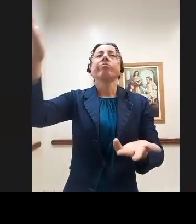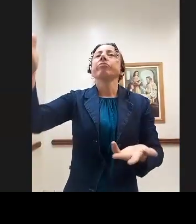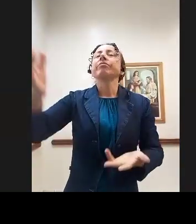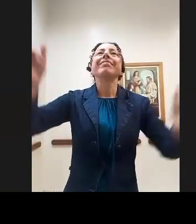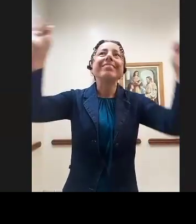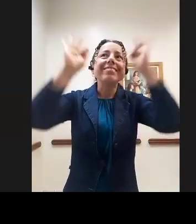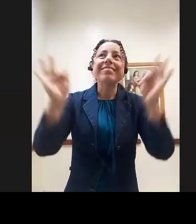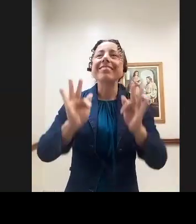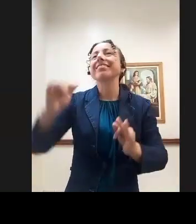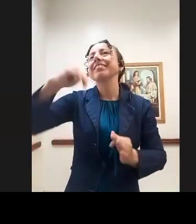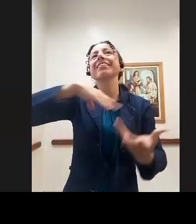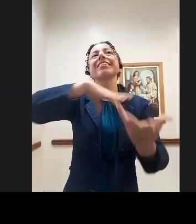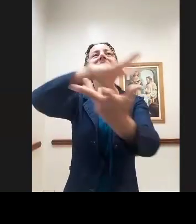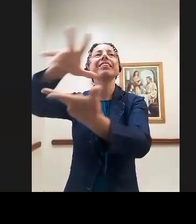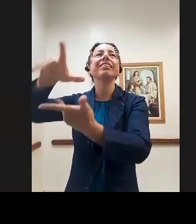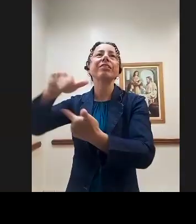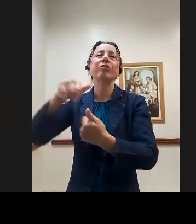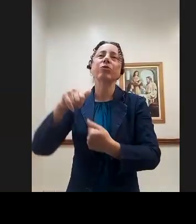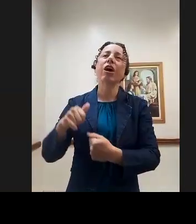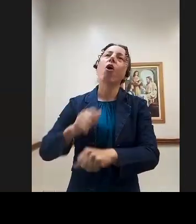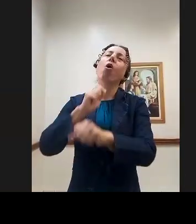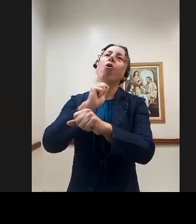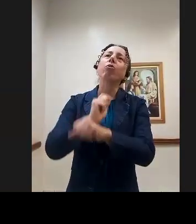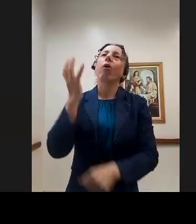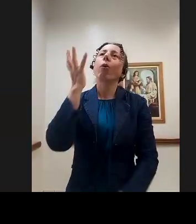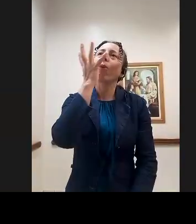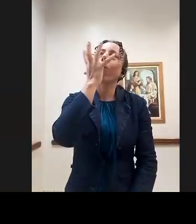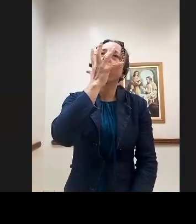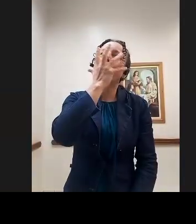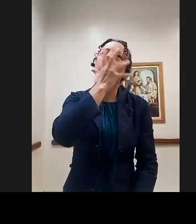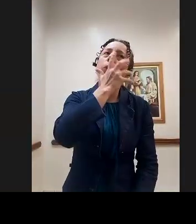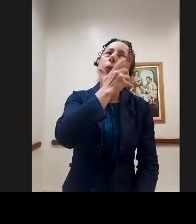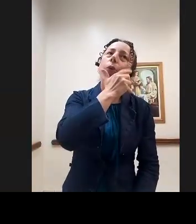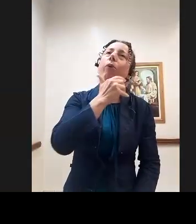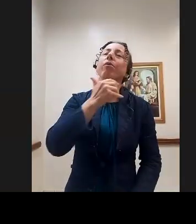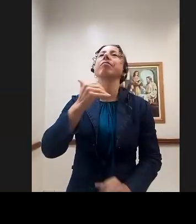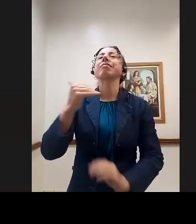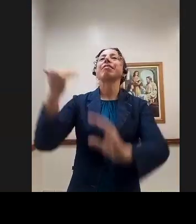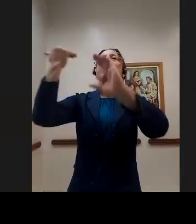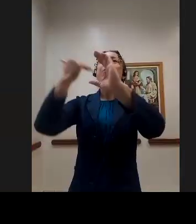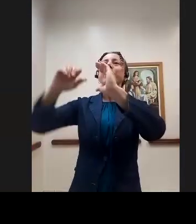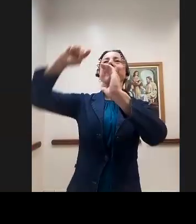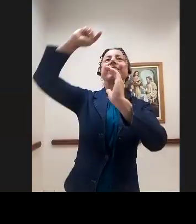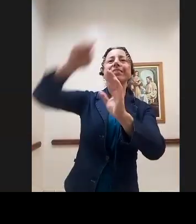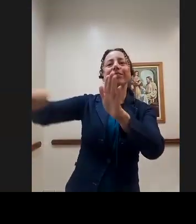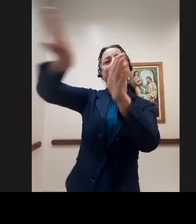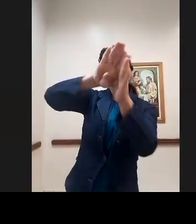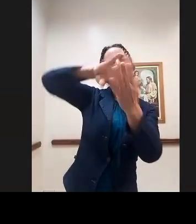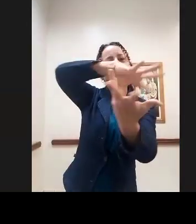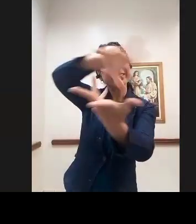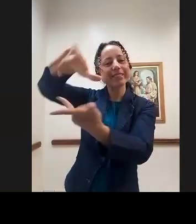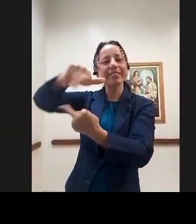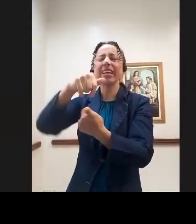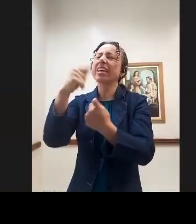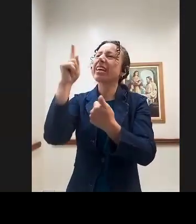aguardou muitos anos até vir, até nascer. E eu sei que ele quer que a gente